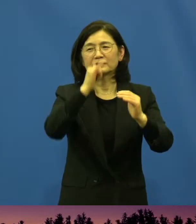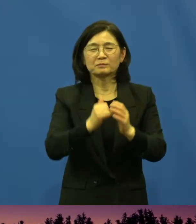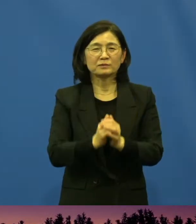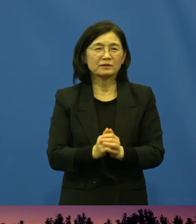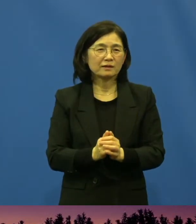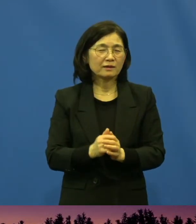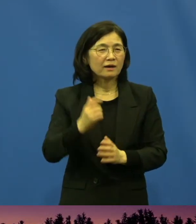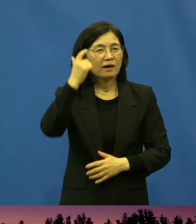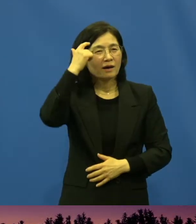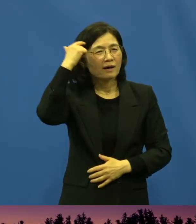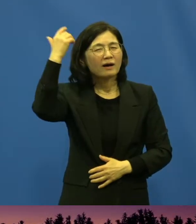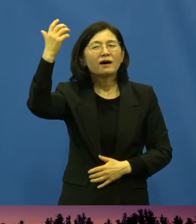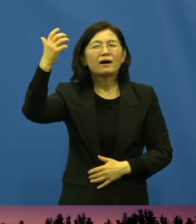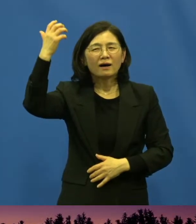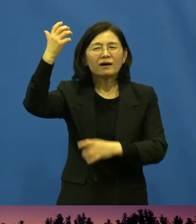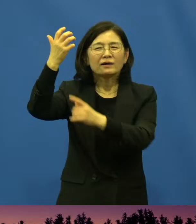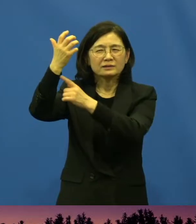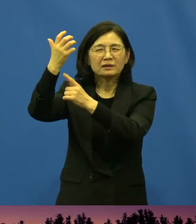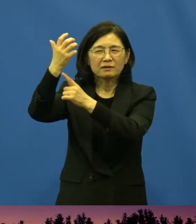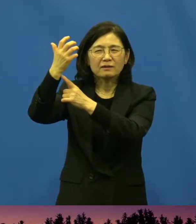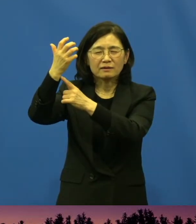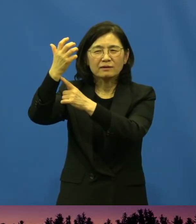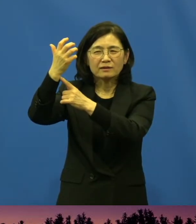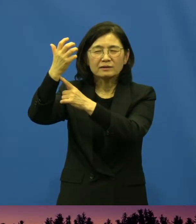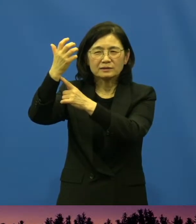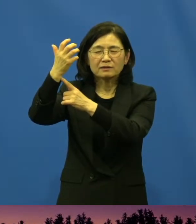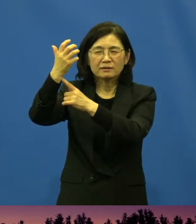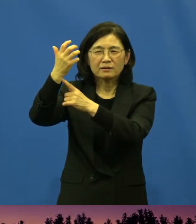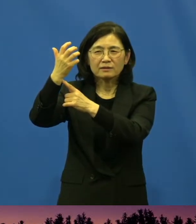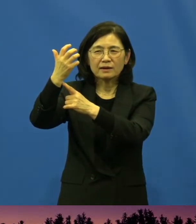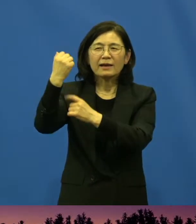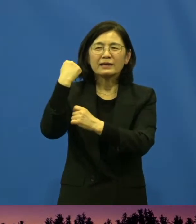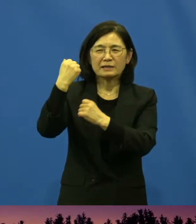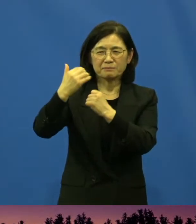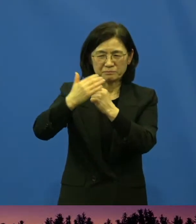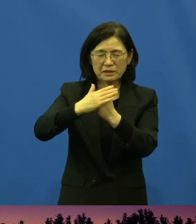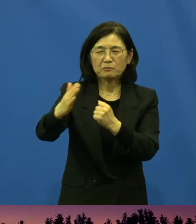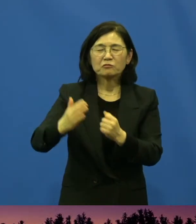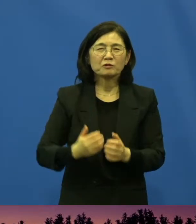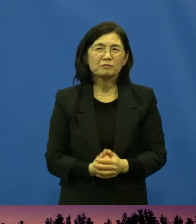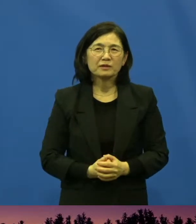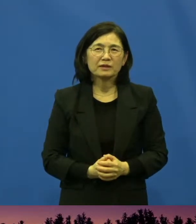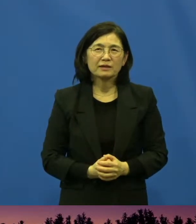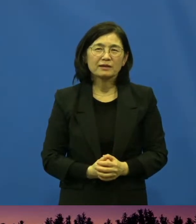거예요. 자라가는 걸 보는 걸 기쁜 거예요. 여러분, 그거보다 더 기쁜 게 없어요.